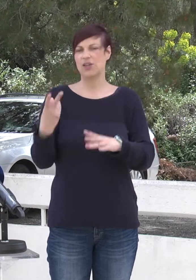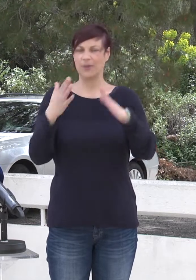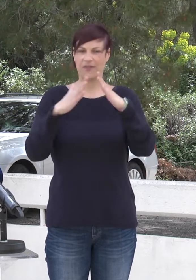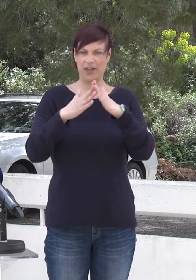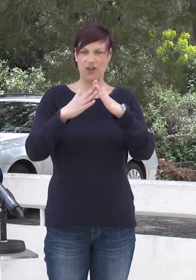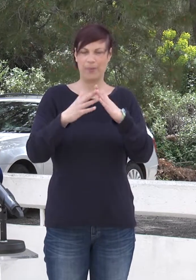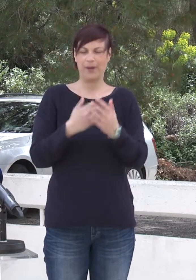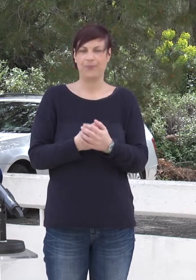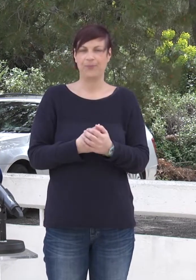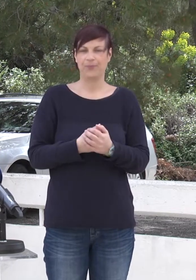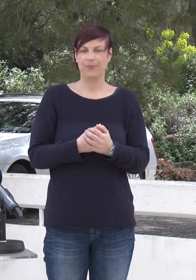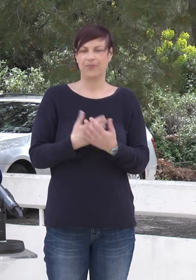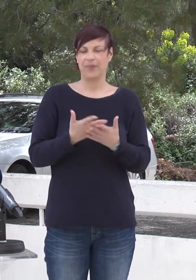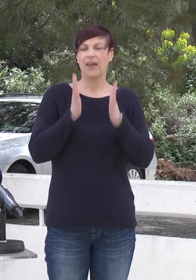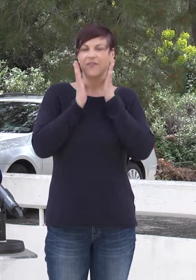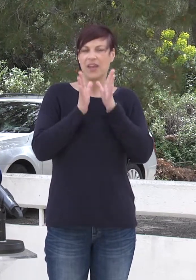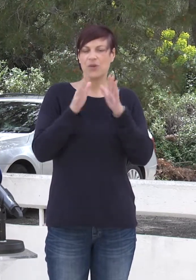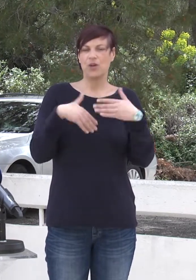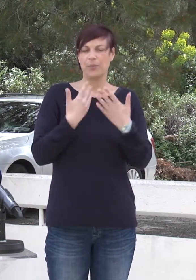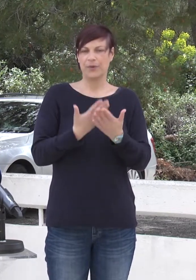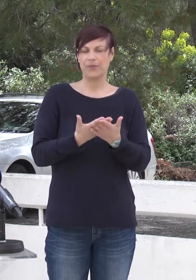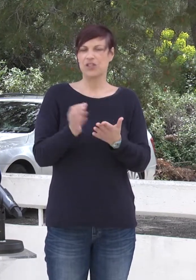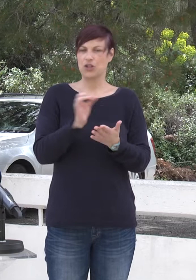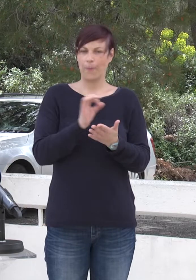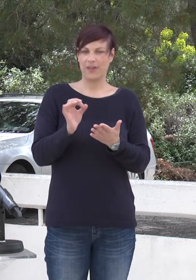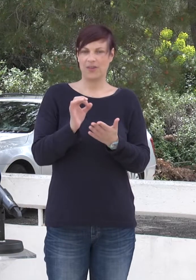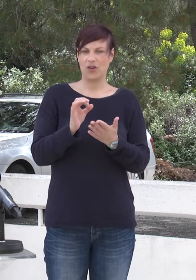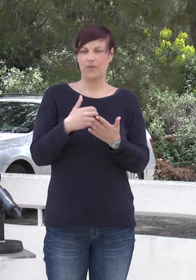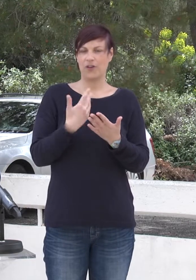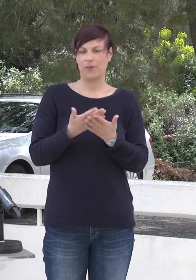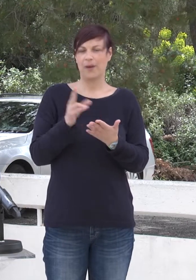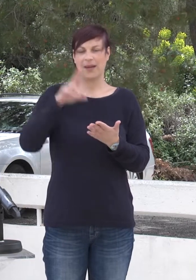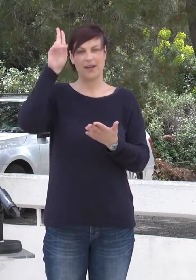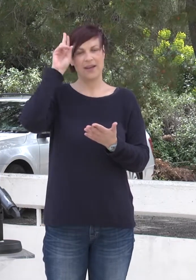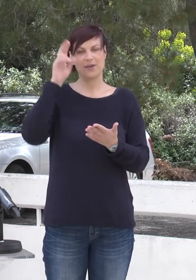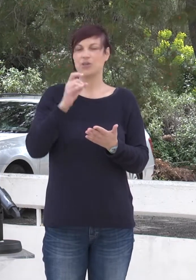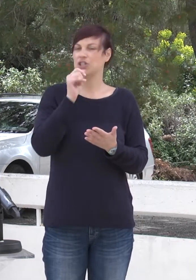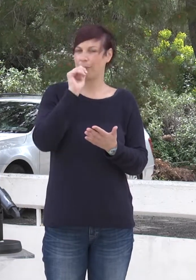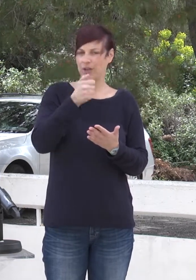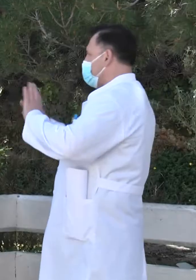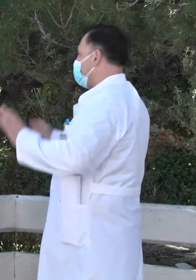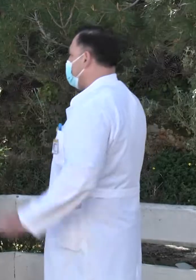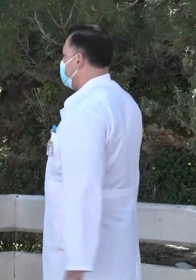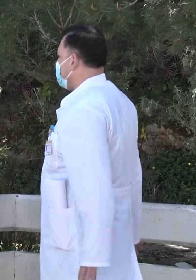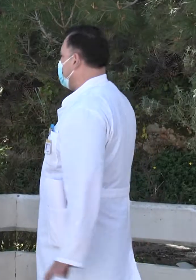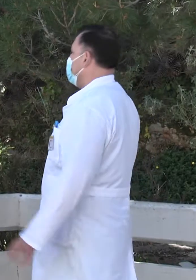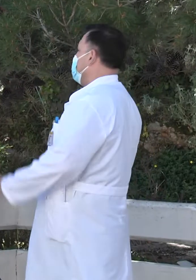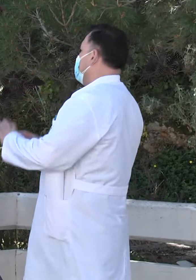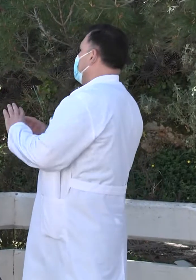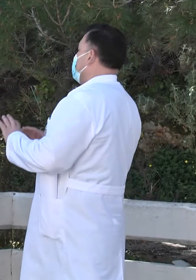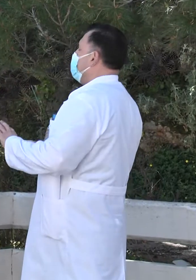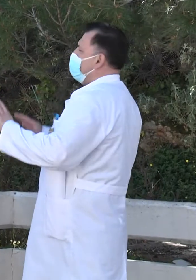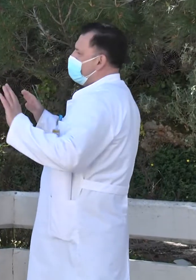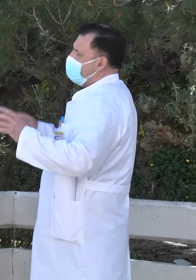doma. Evo, doista vjerujemo da će to biti dovoljno, makar ne možemo nikad biti do kraja sigurni. Načelnik